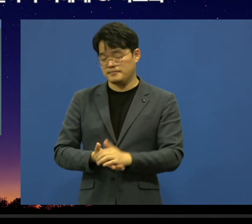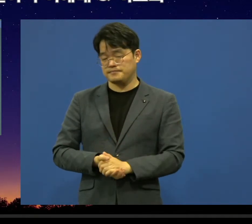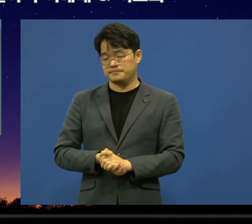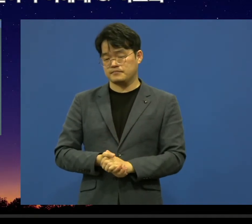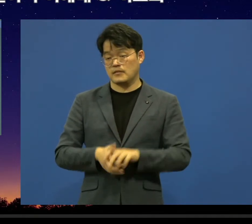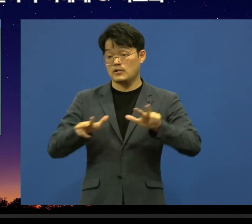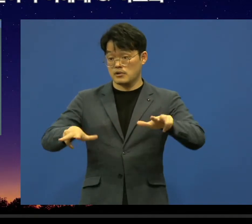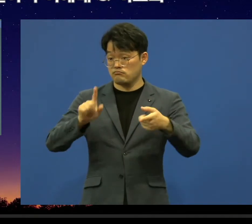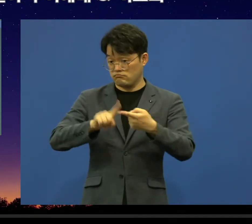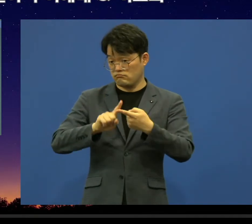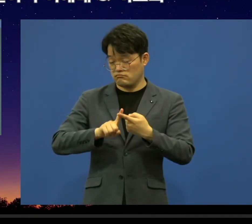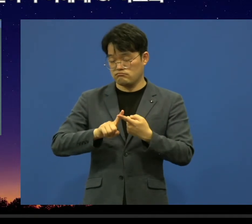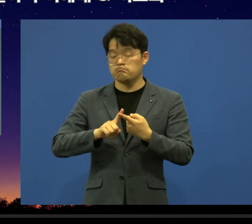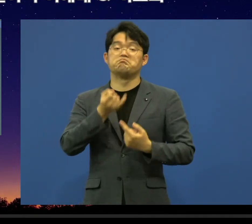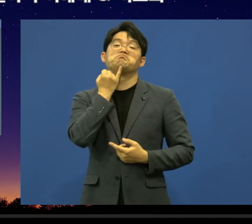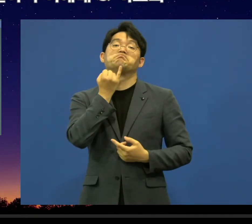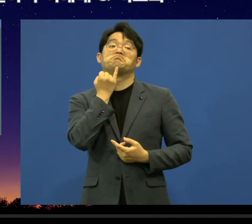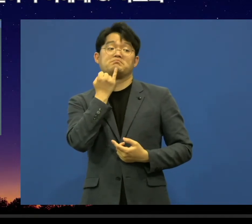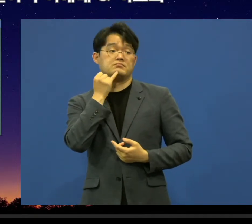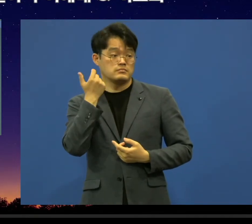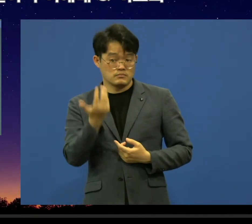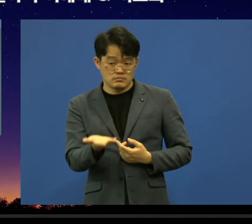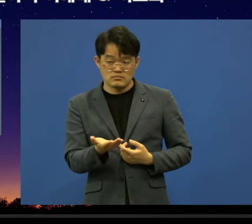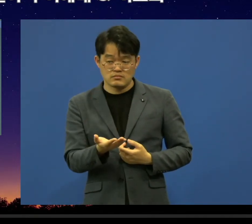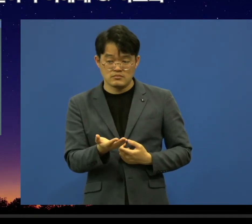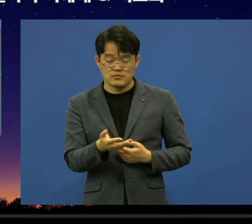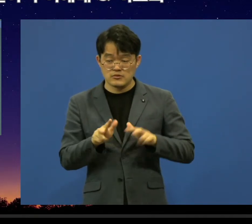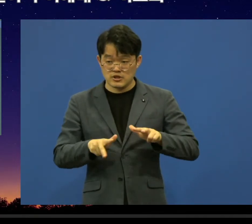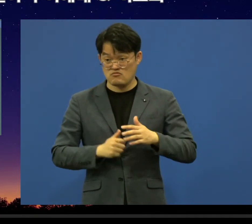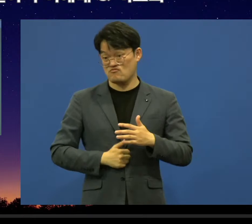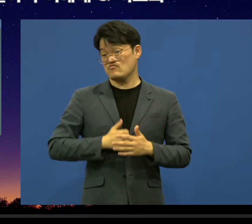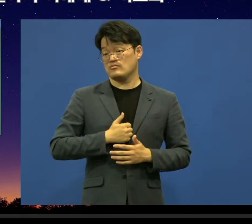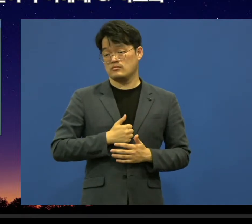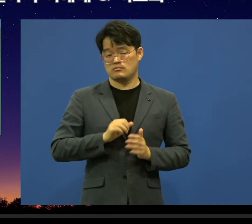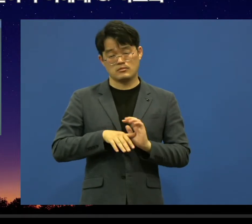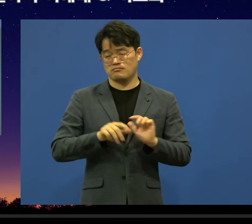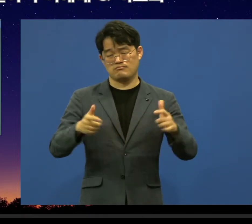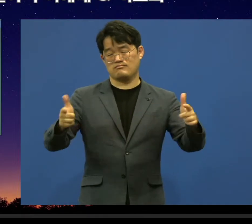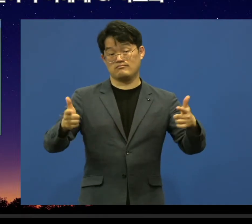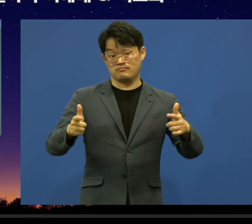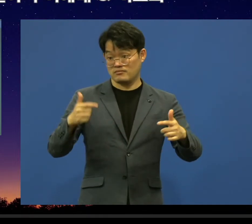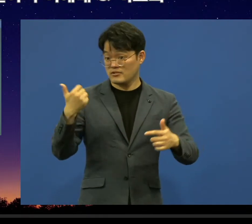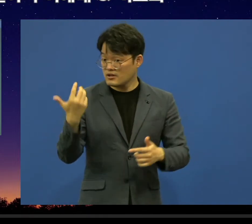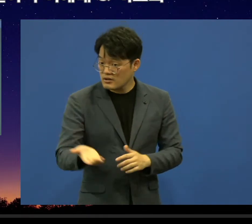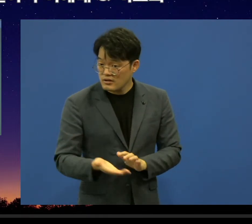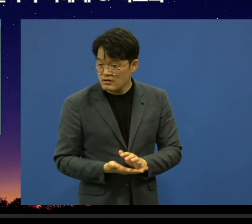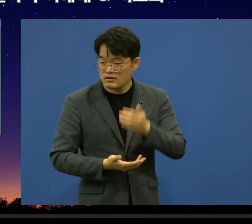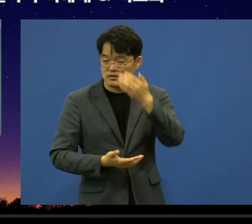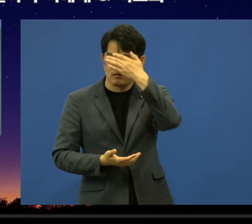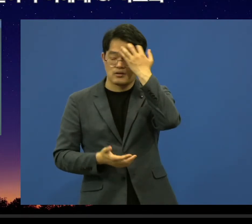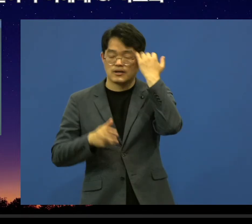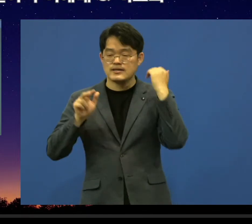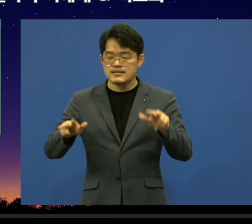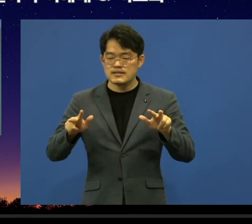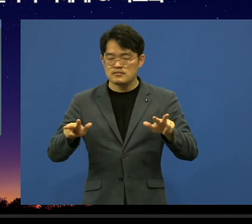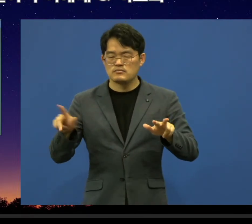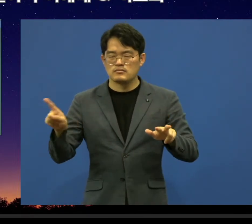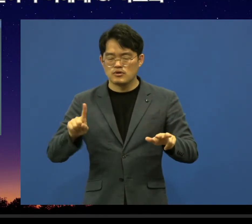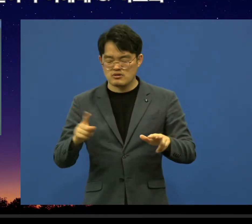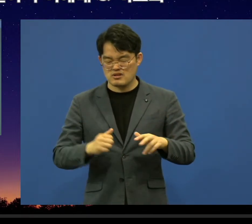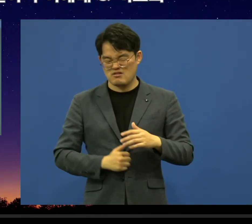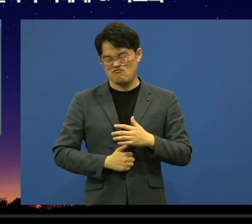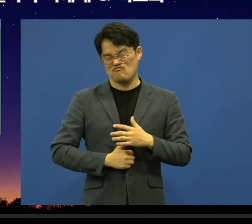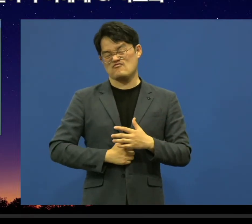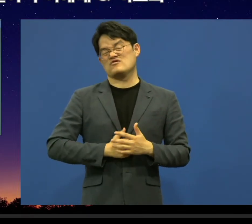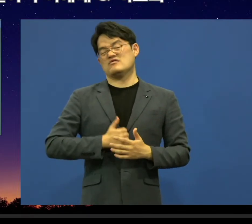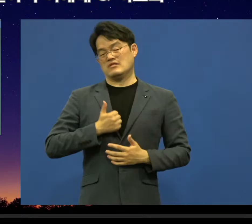이대로 괜찮습니까? 여러분 지금 우리 분노할 때 아닙니까? 지금 시대에 필요한 것은 분노할 줄 아는